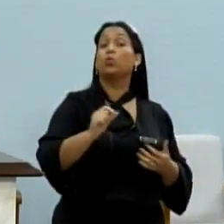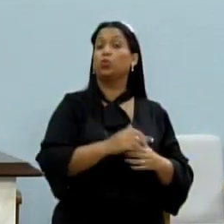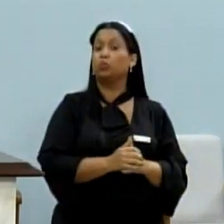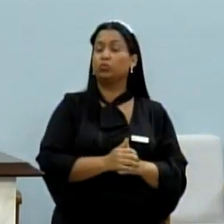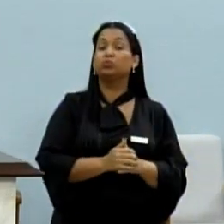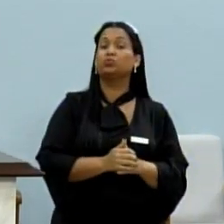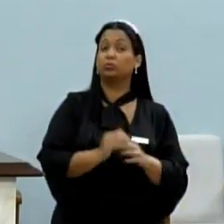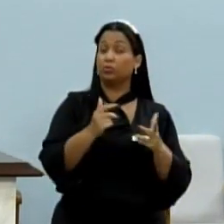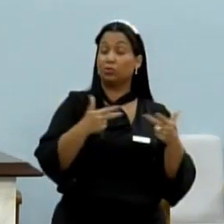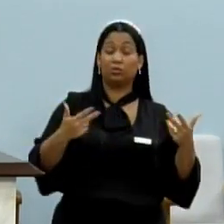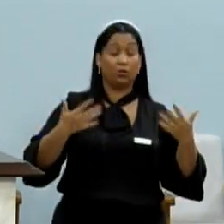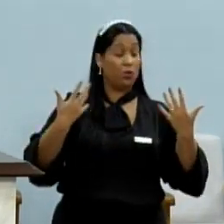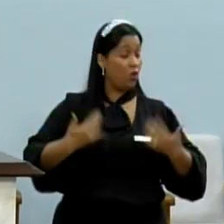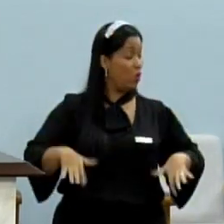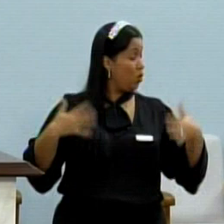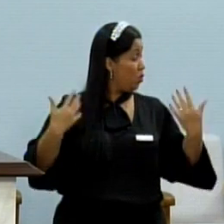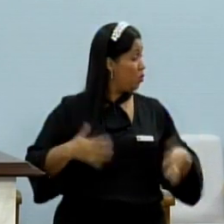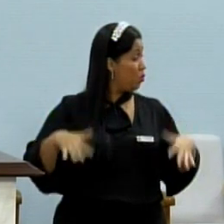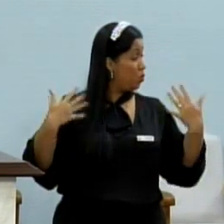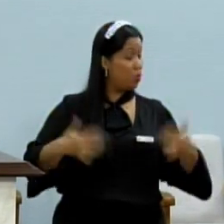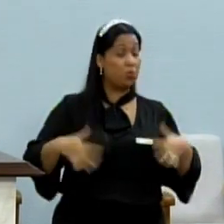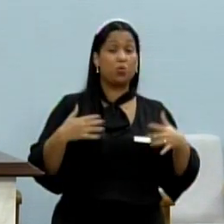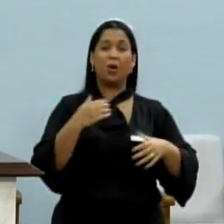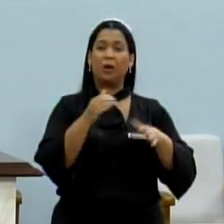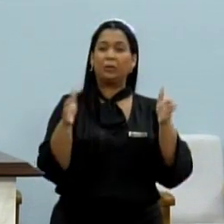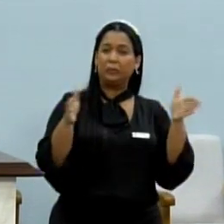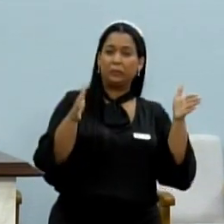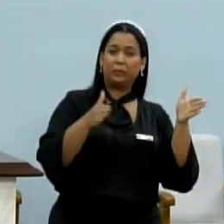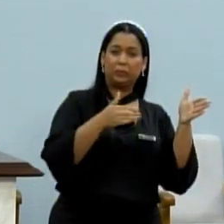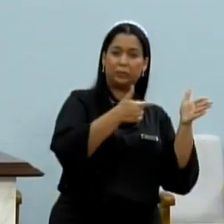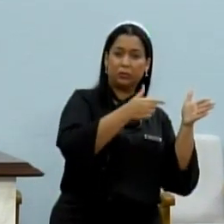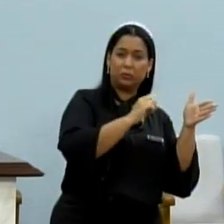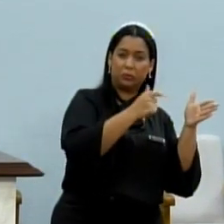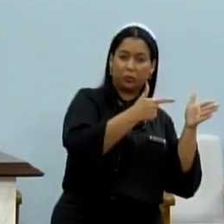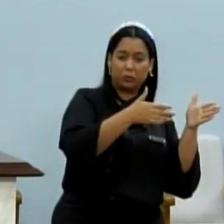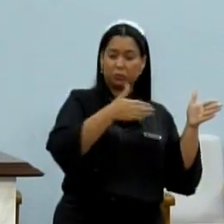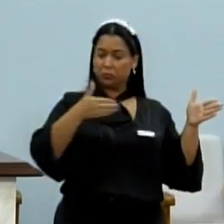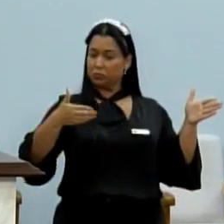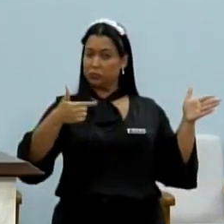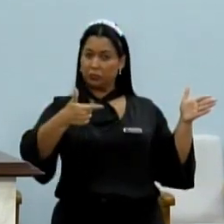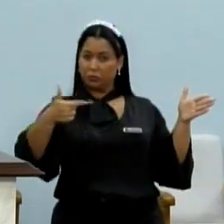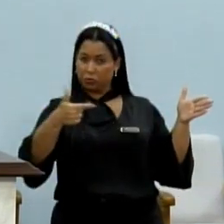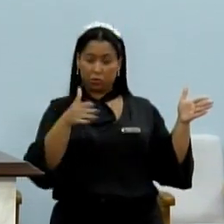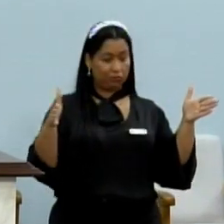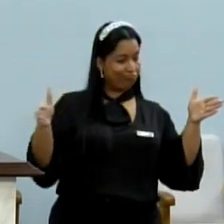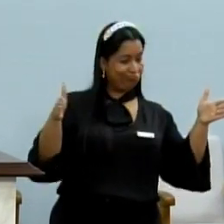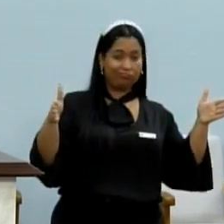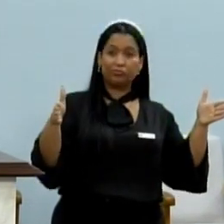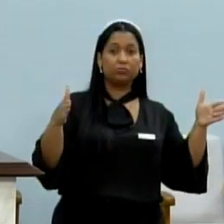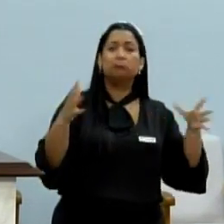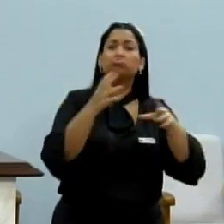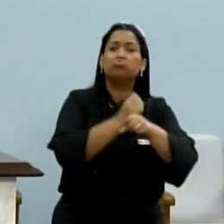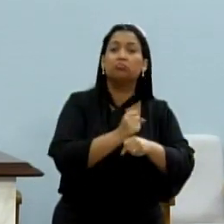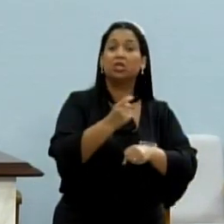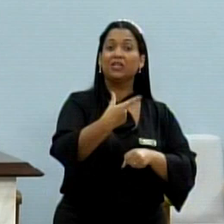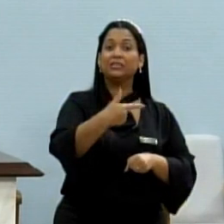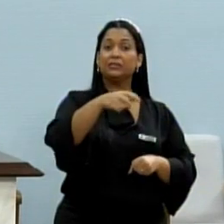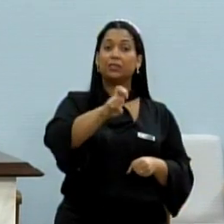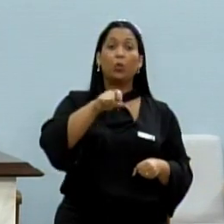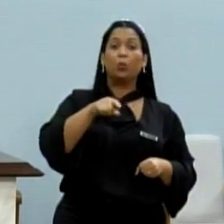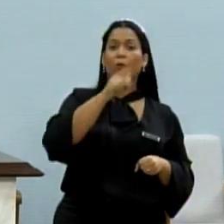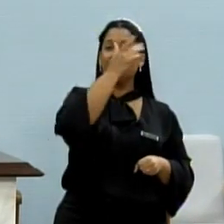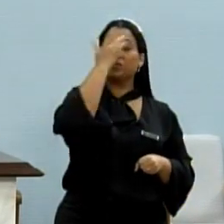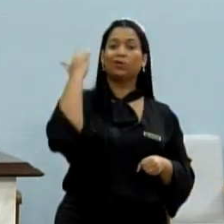são aterrorizantes. Entre 2012 e 2022, 25 mil trabalhadores perderam a